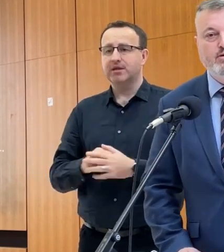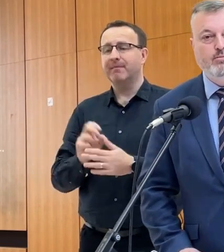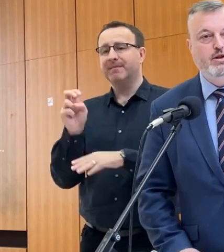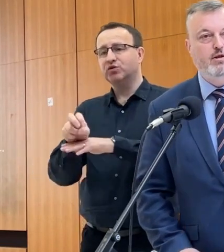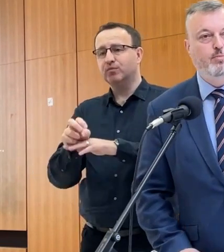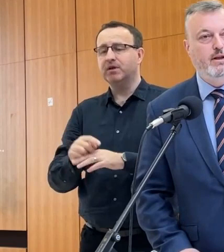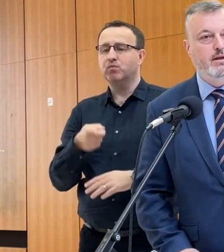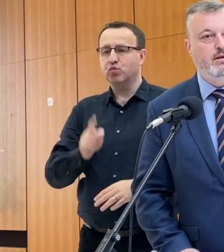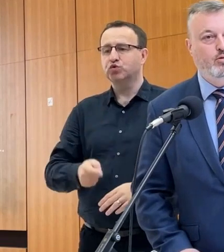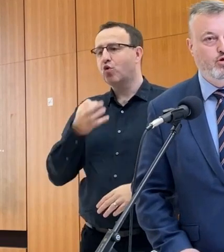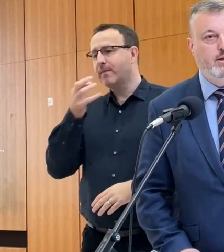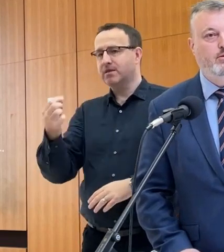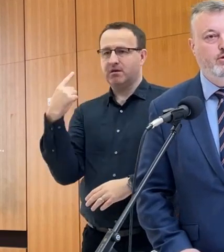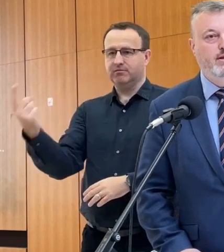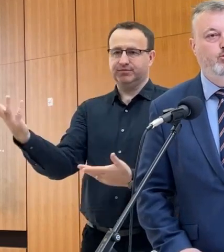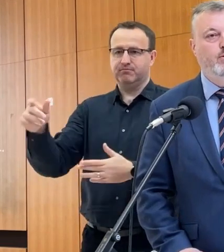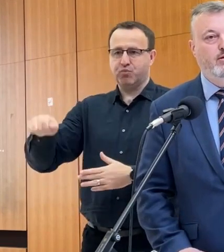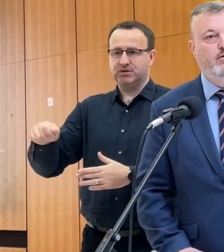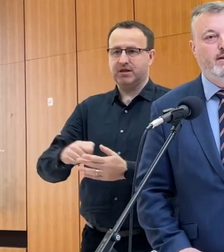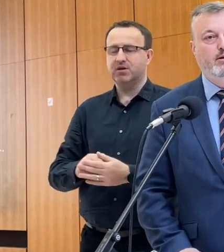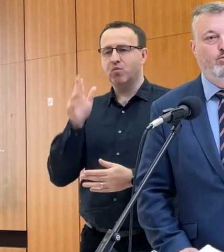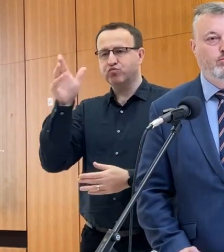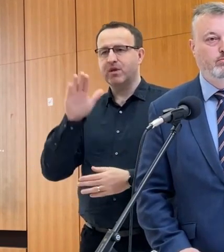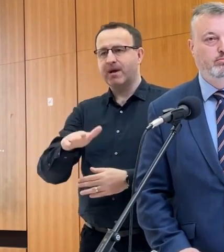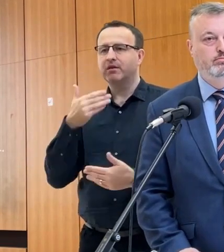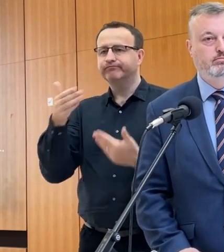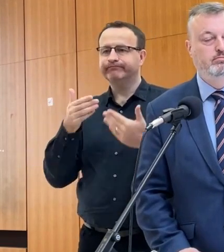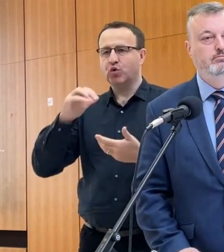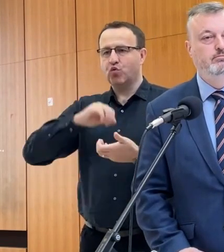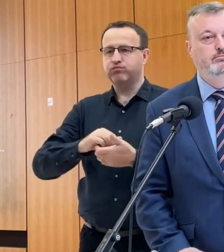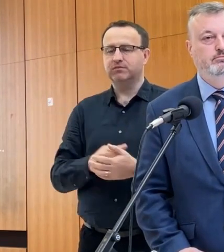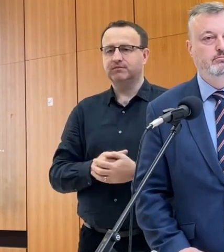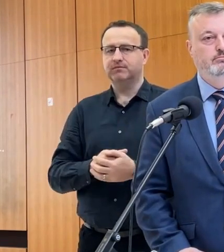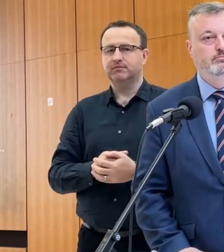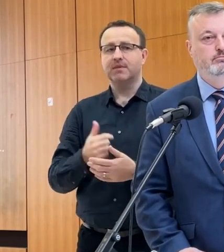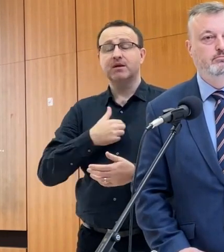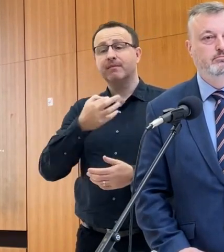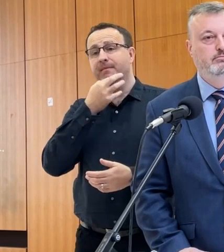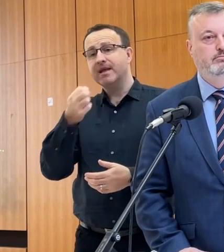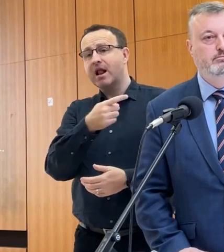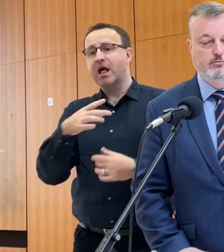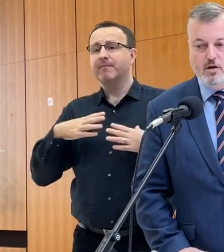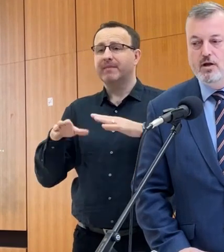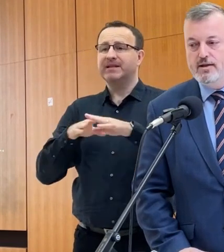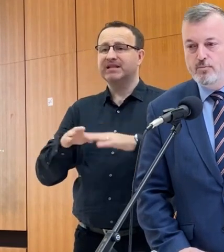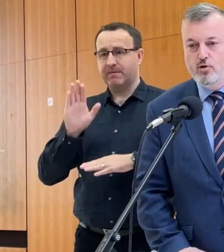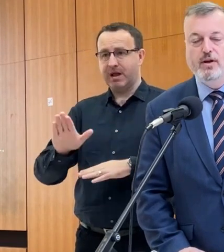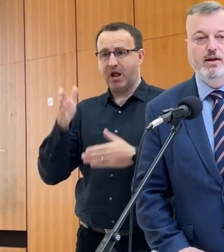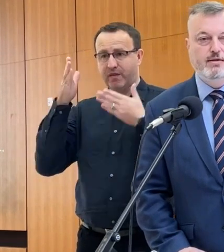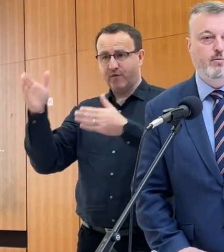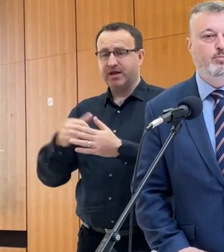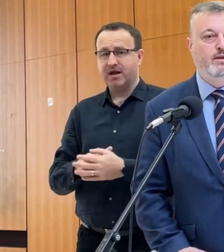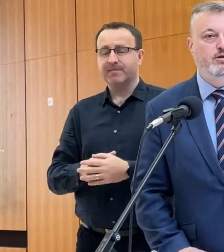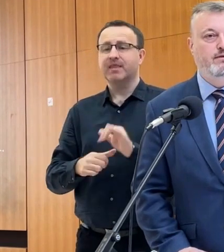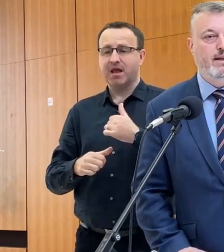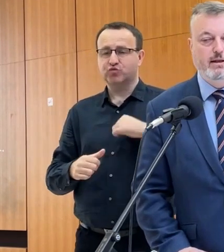pristúpiť, to sa musíte opýtať ich. Určite k tomu dnes budú mať rokovanie klubu. Ale ja som sa pýtala, že či má teda dôveru vo... Ja som pochopila, ja